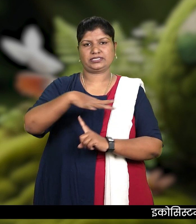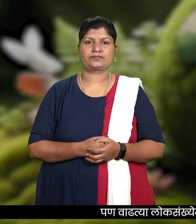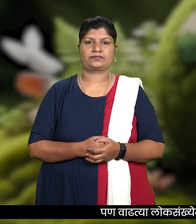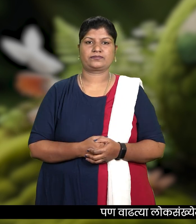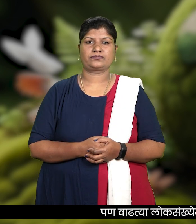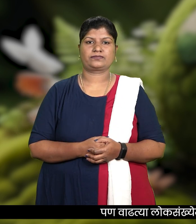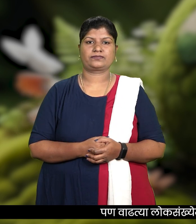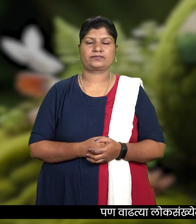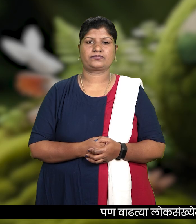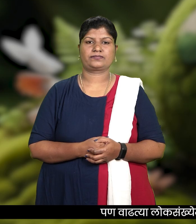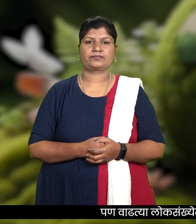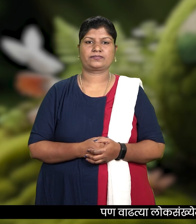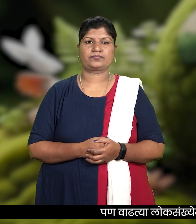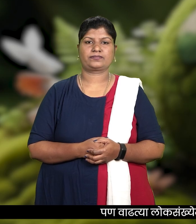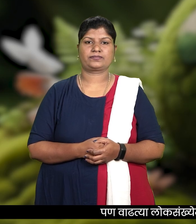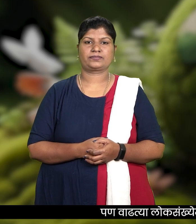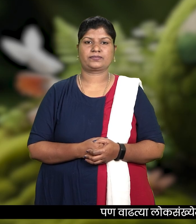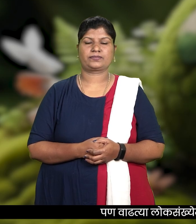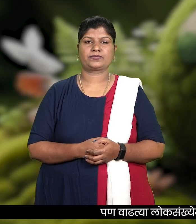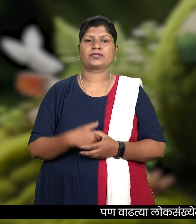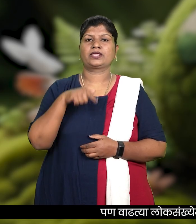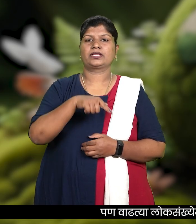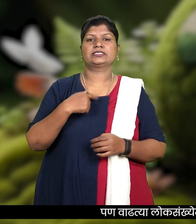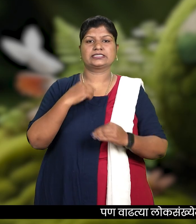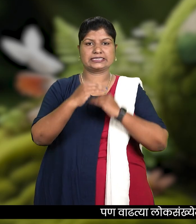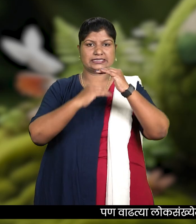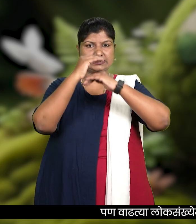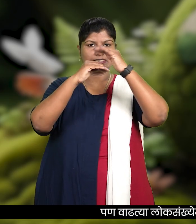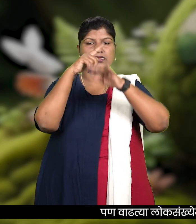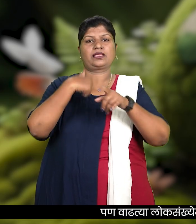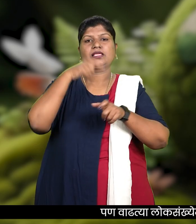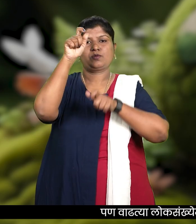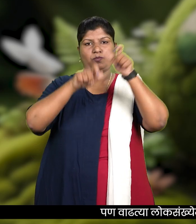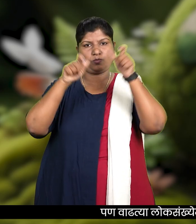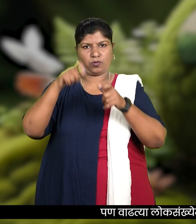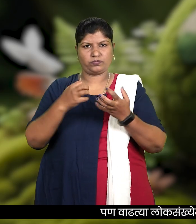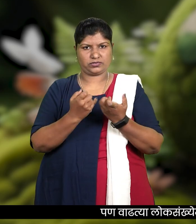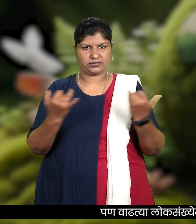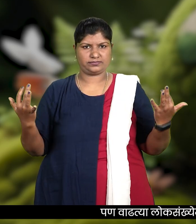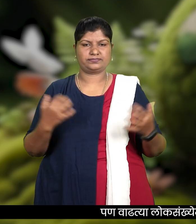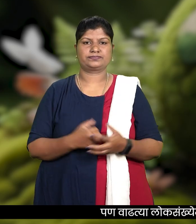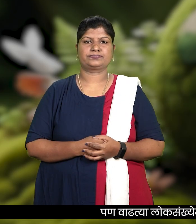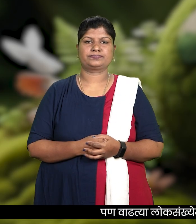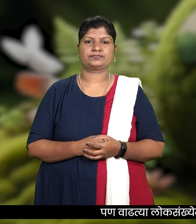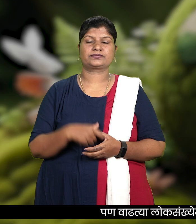पण वाढत्या लोकसंख्येमुळे माणूस नैसर्गिक संसाधने मोठ्या प्रमाणात हिसकावत राहिला.